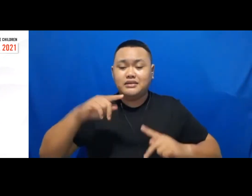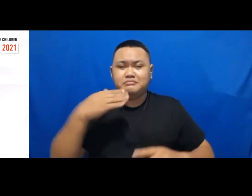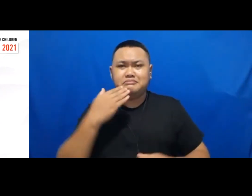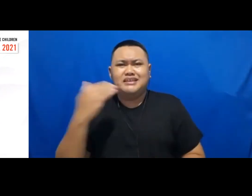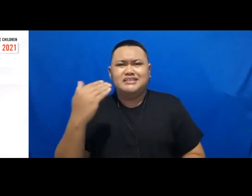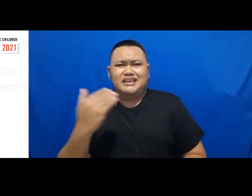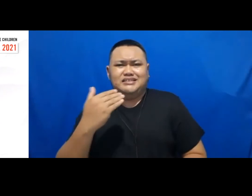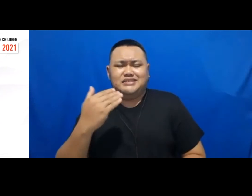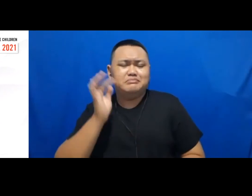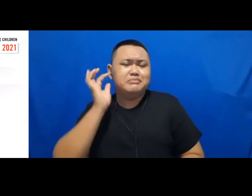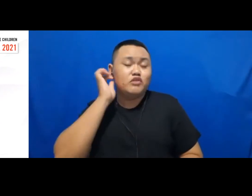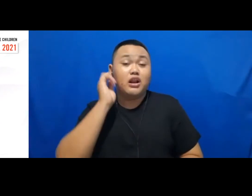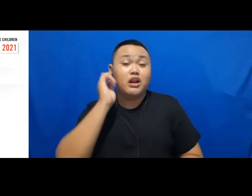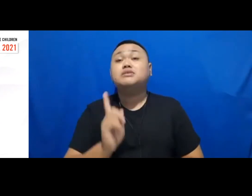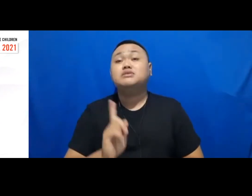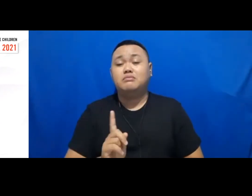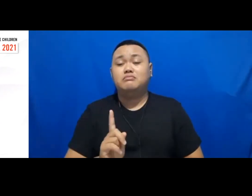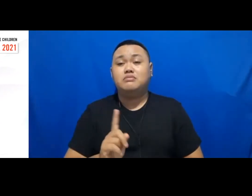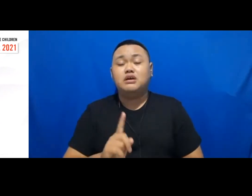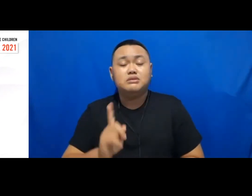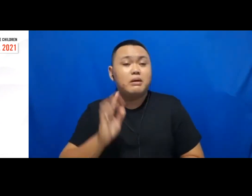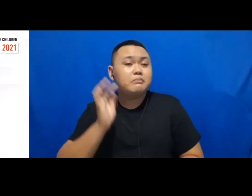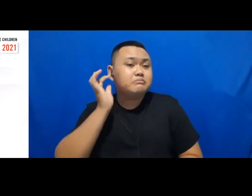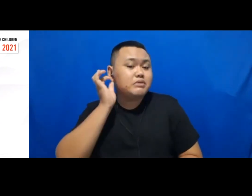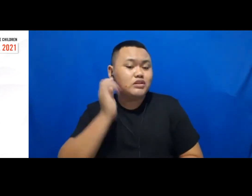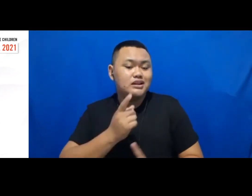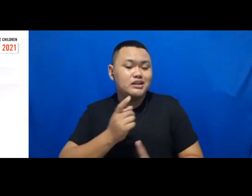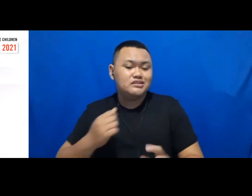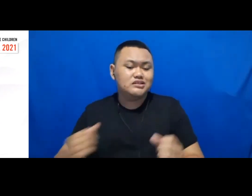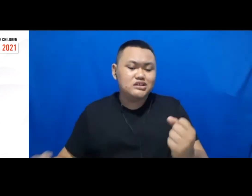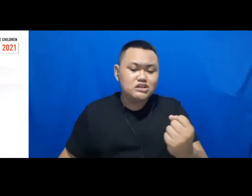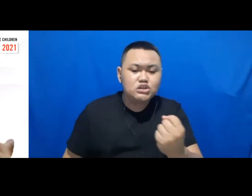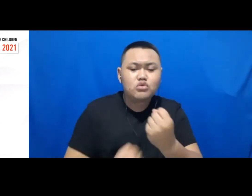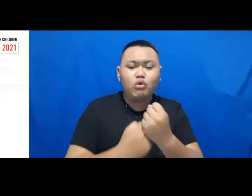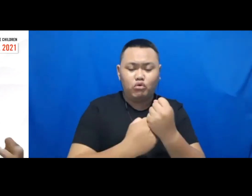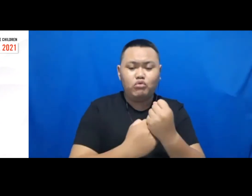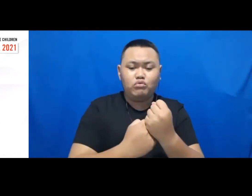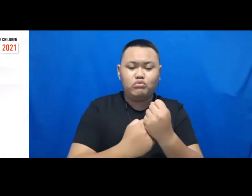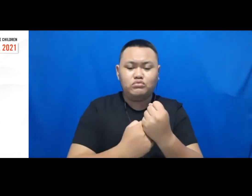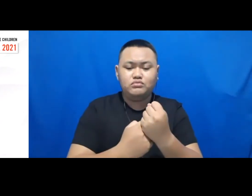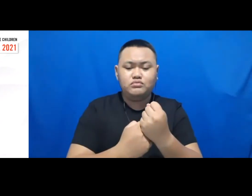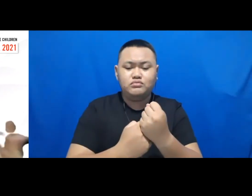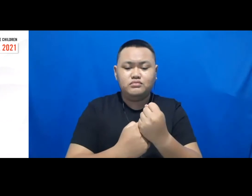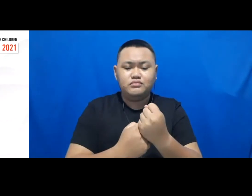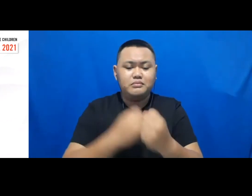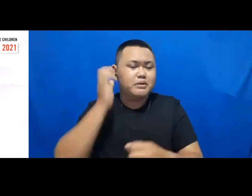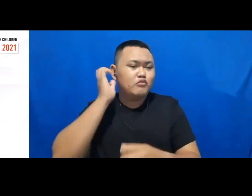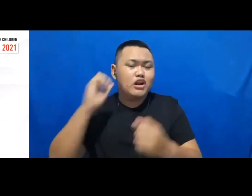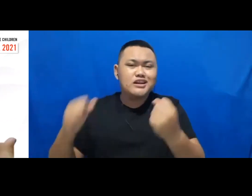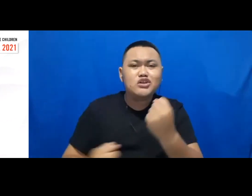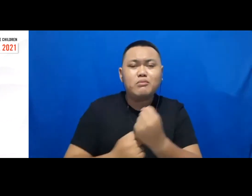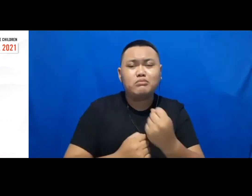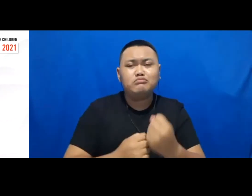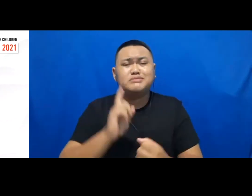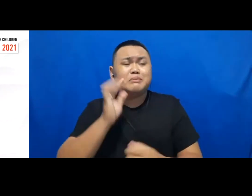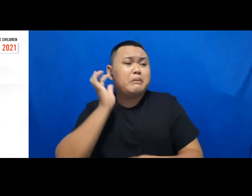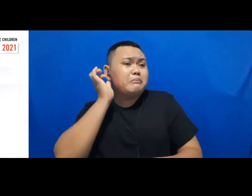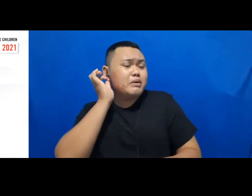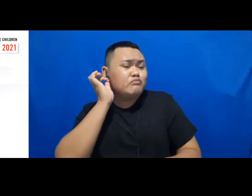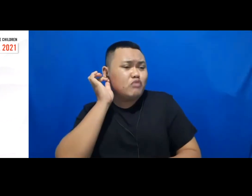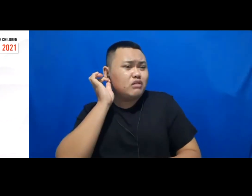dengan pembiasaan. Cara yang kedua, diantaranya dengan intervensi. Jadi intervensi dari kepala sekolah melalui aturan, intervensi